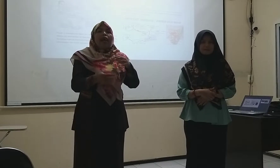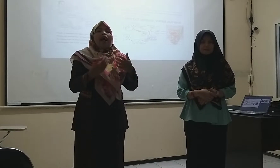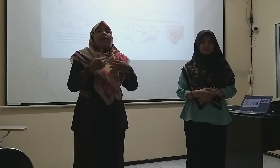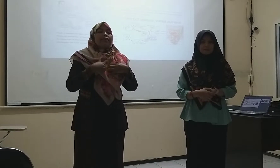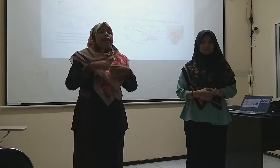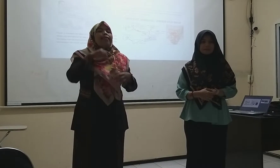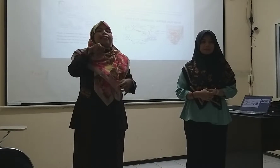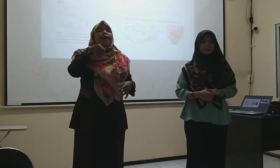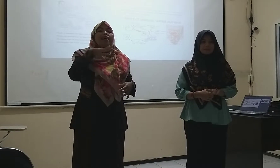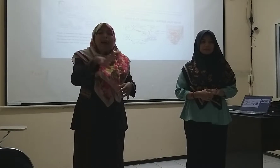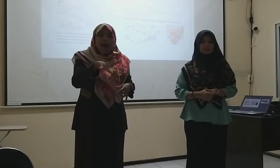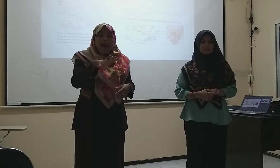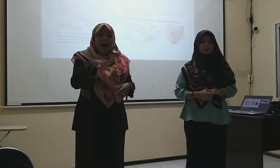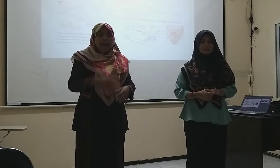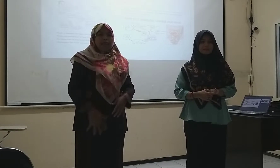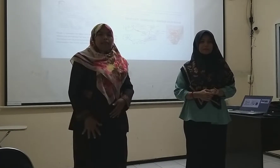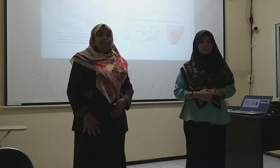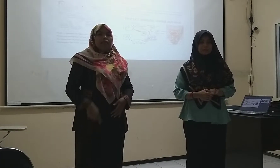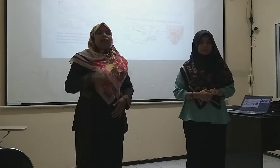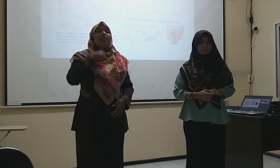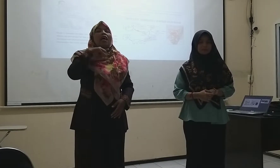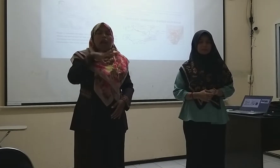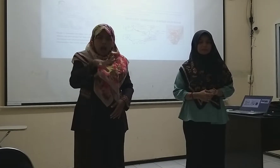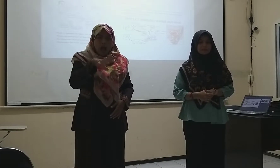amoeba. Ada darah